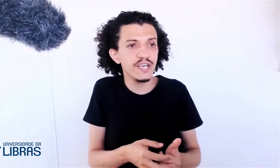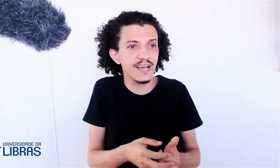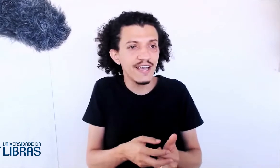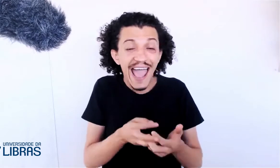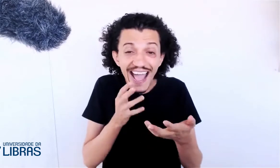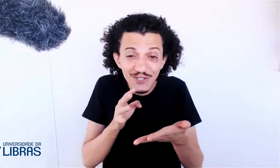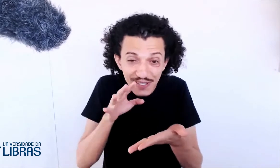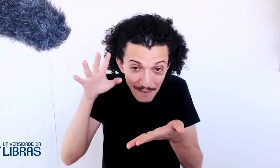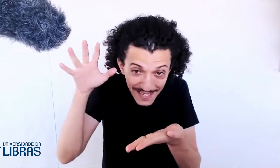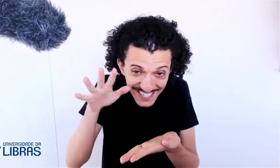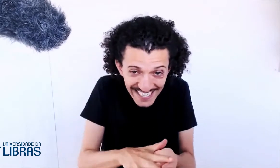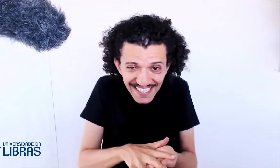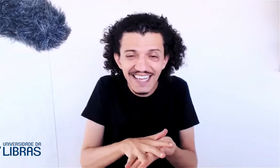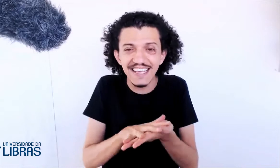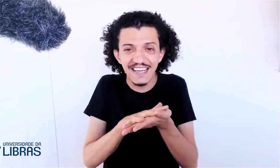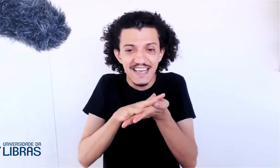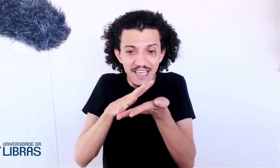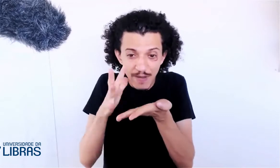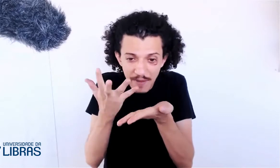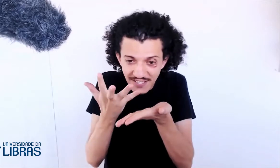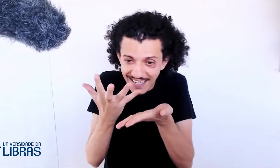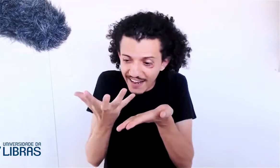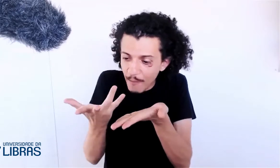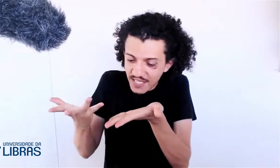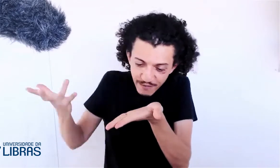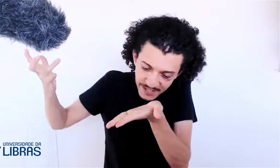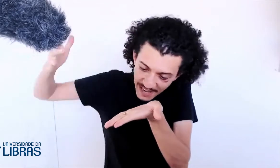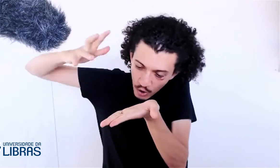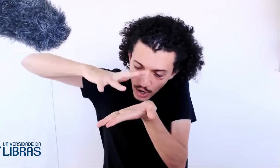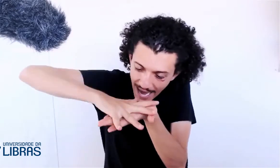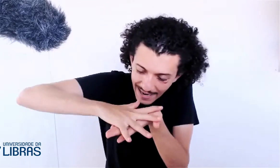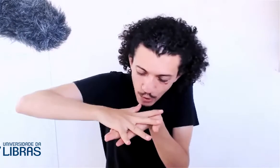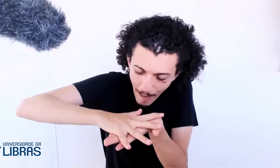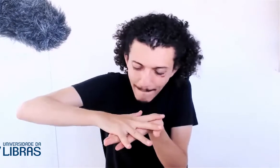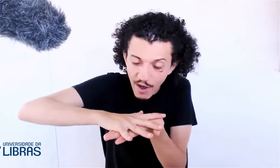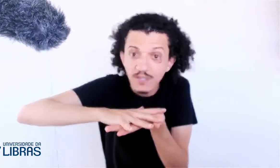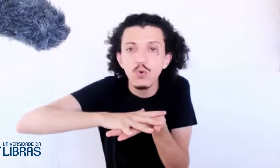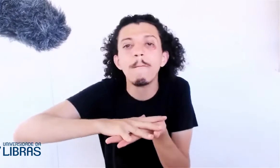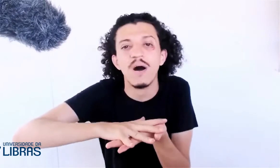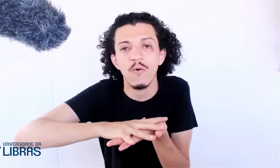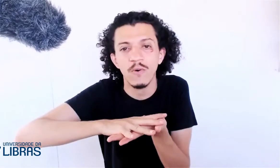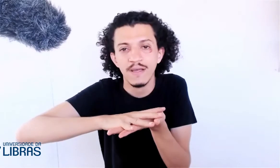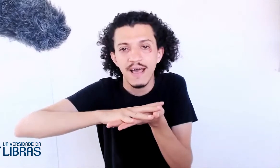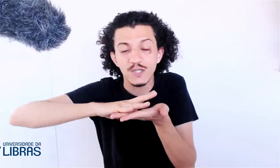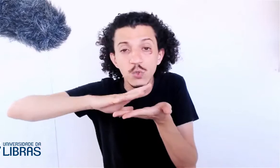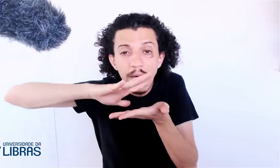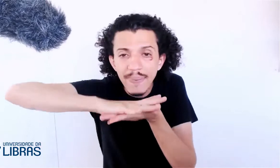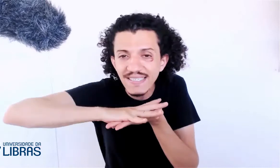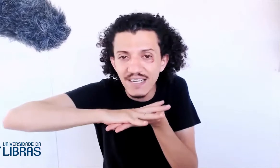dia, é justamente a escrita que permite literalmente você colocar ali no papel a sua mão, a sua impressão